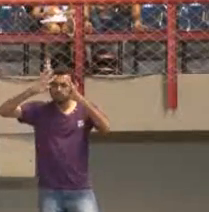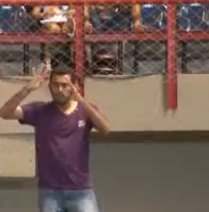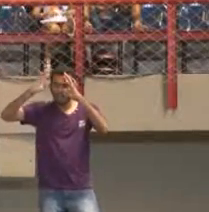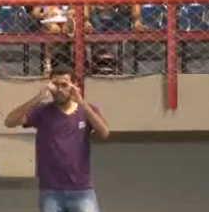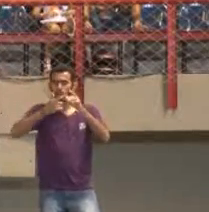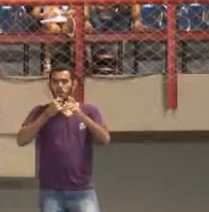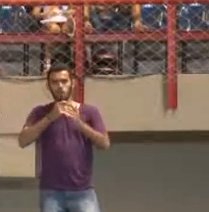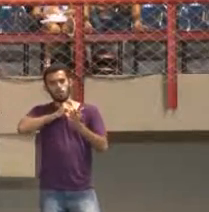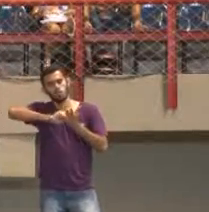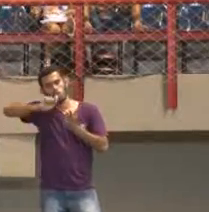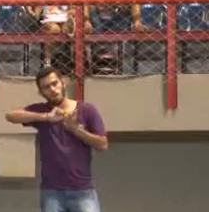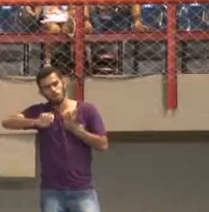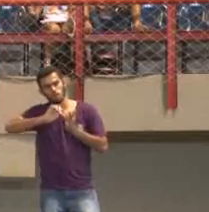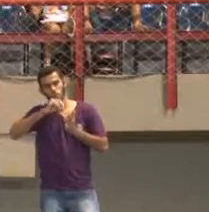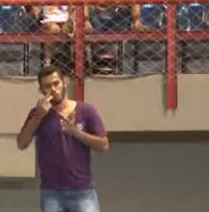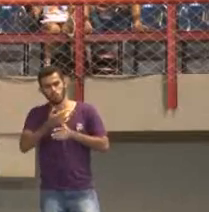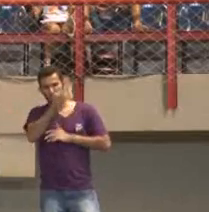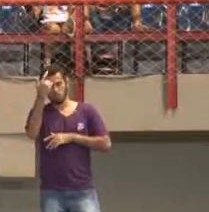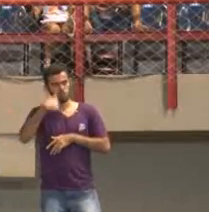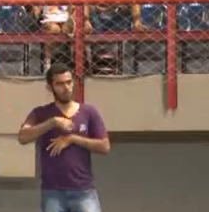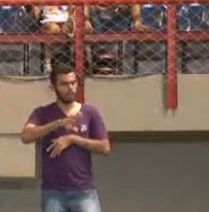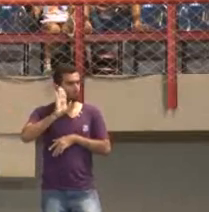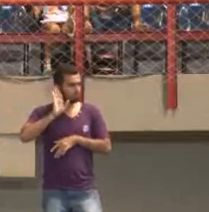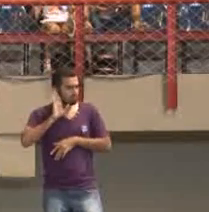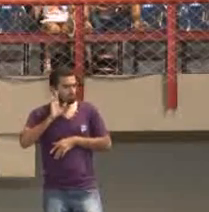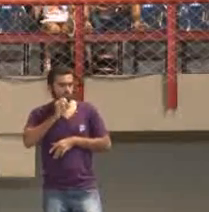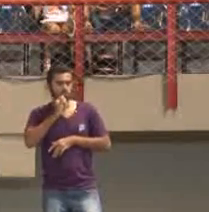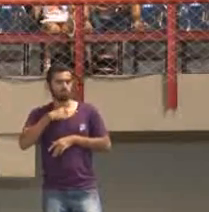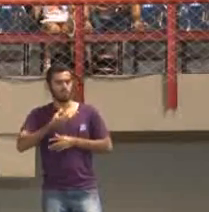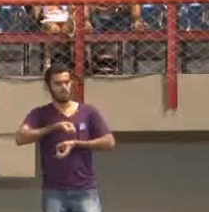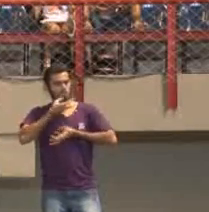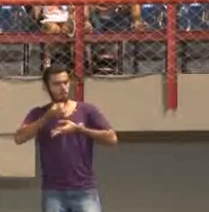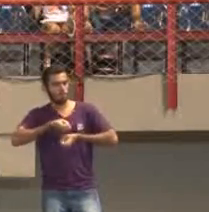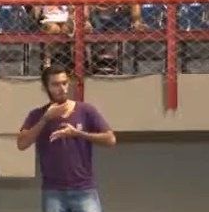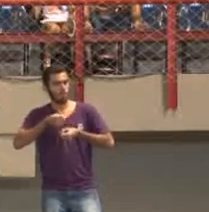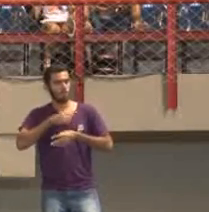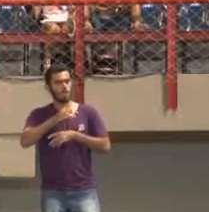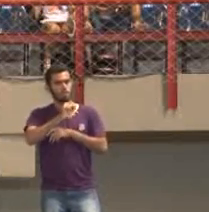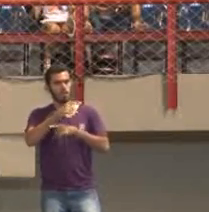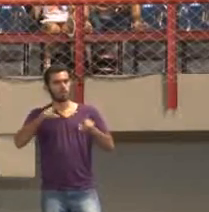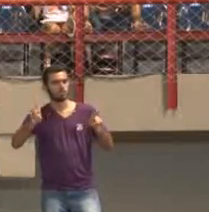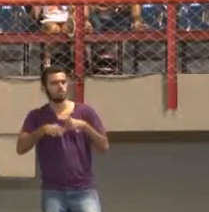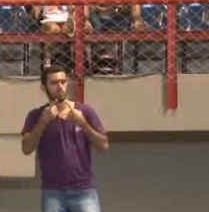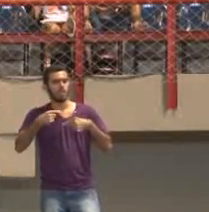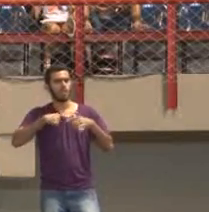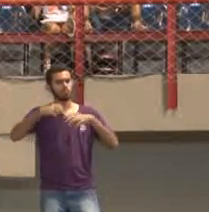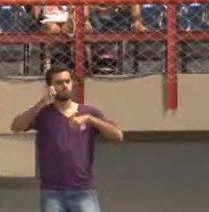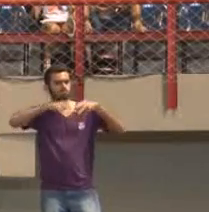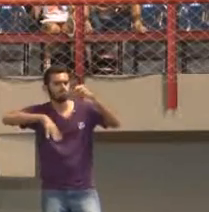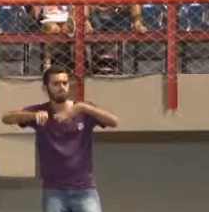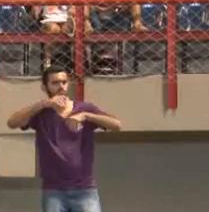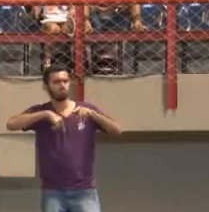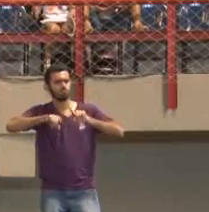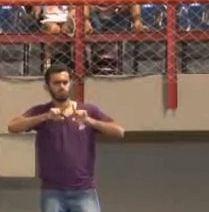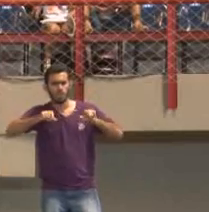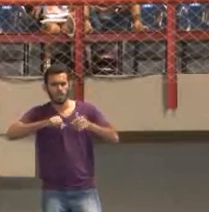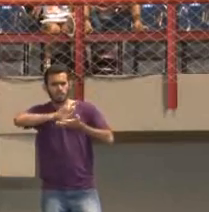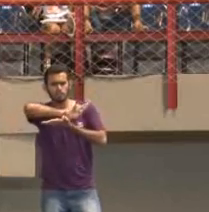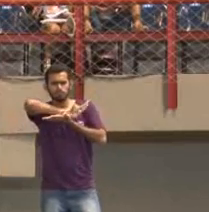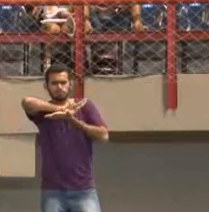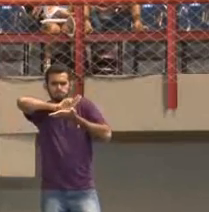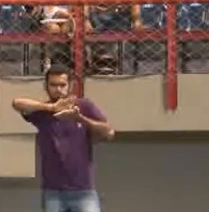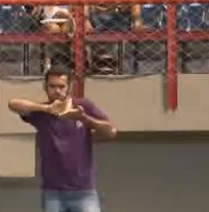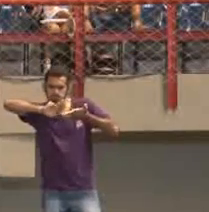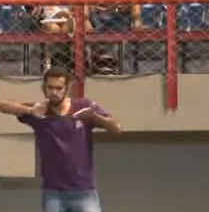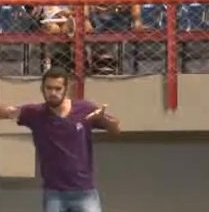leitor. Assim, poema, soneto, balada, quadra, vilancete, torneol,